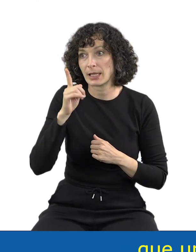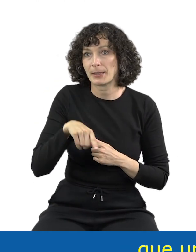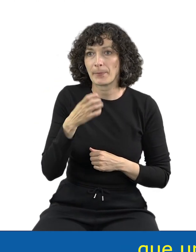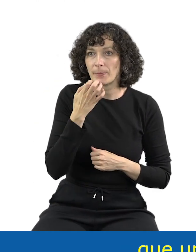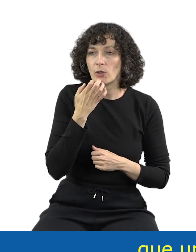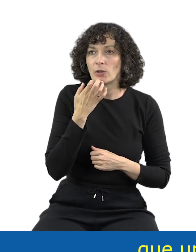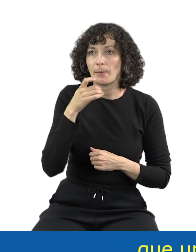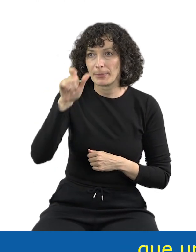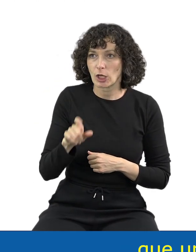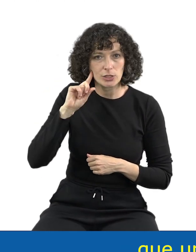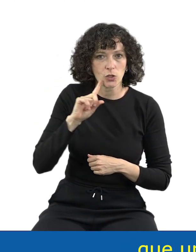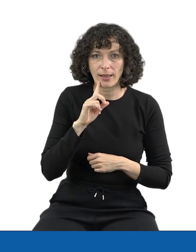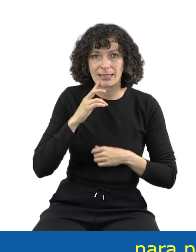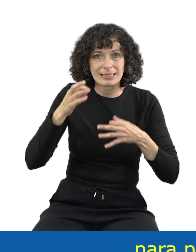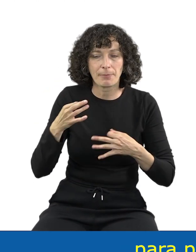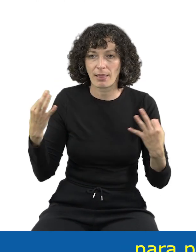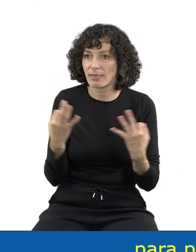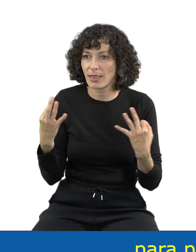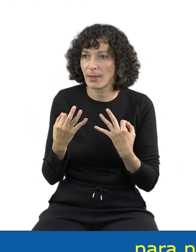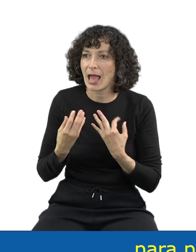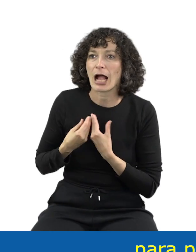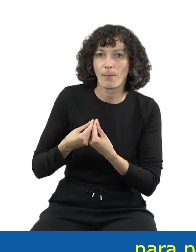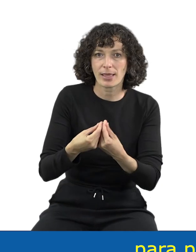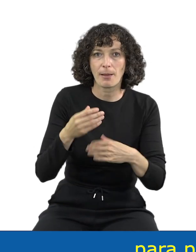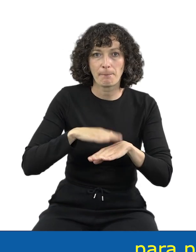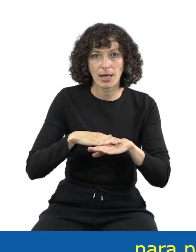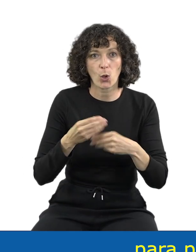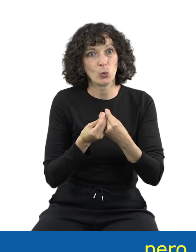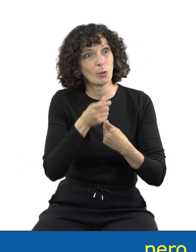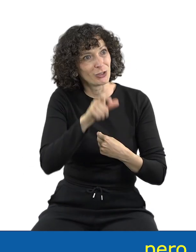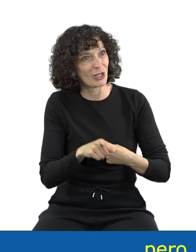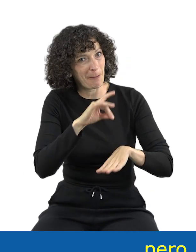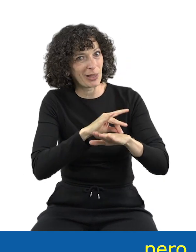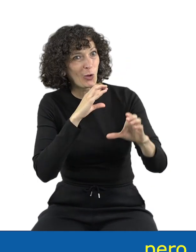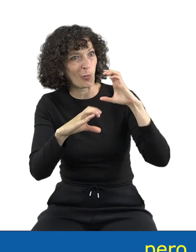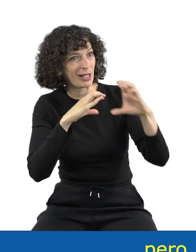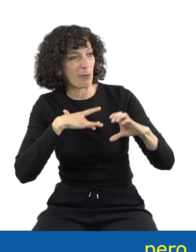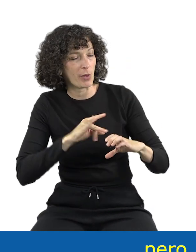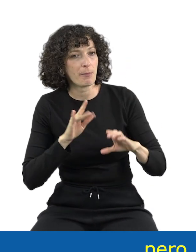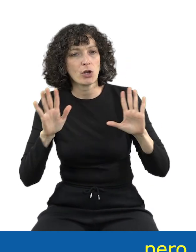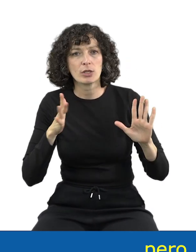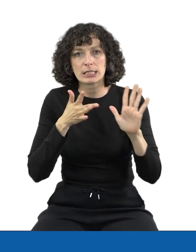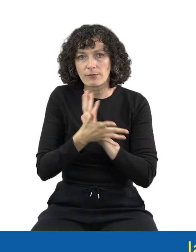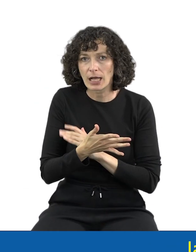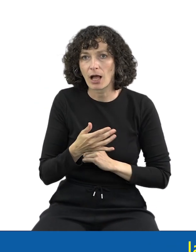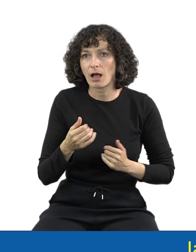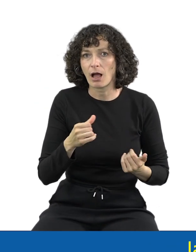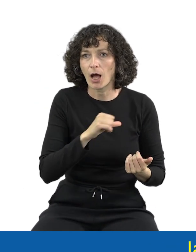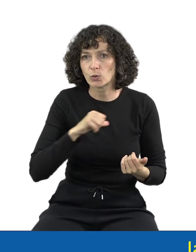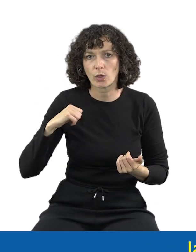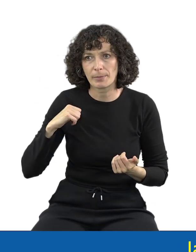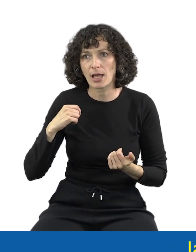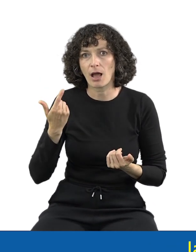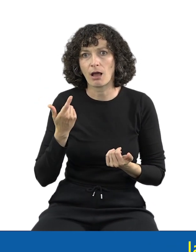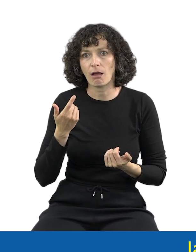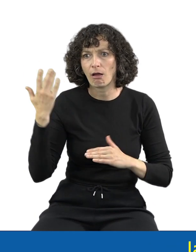una persona sorda tenga que ir acompañada para poder relacionarse con su medio, pero en cierto modo esto no limita también la privacidad o